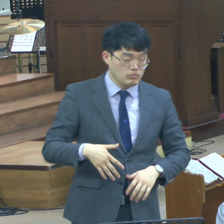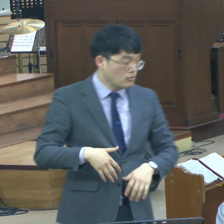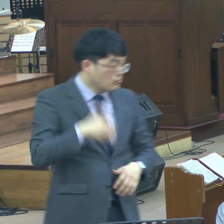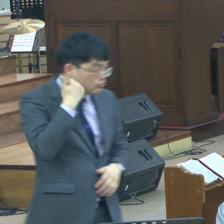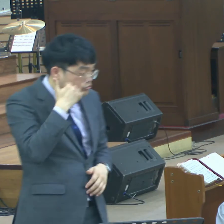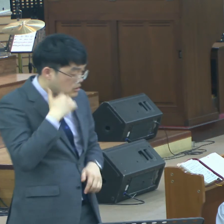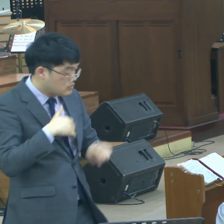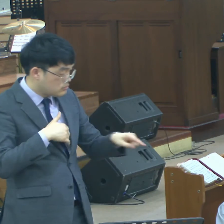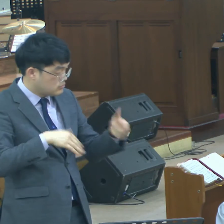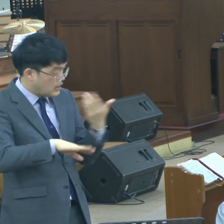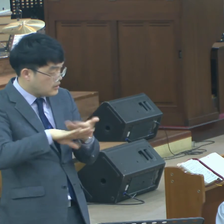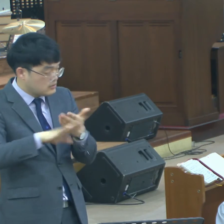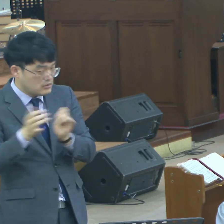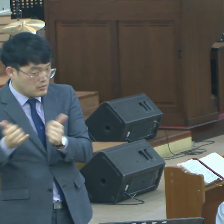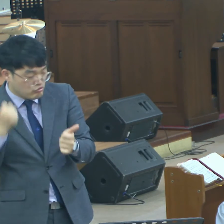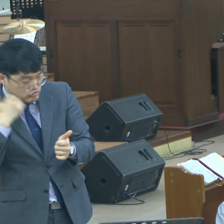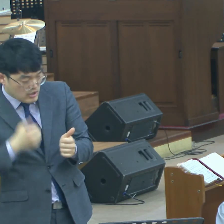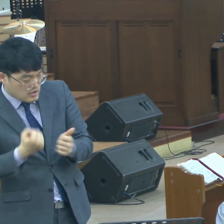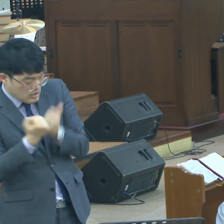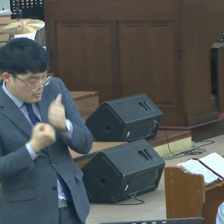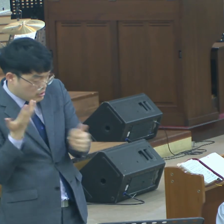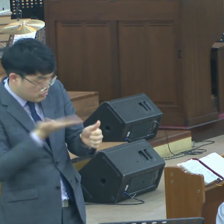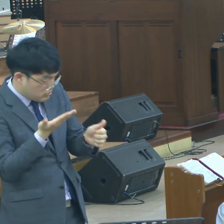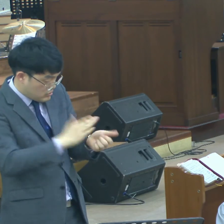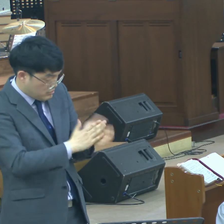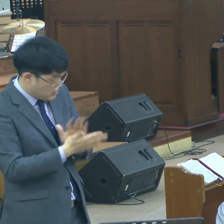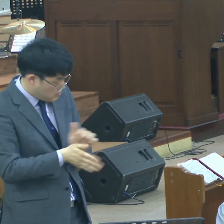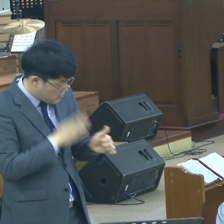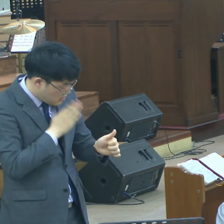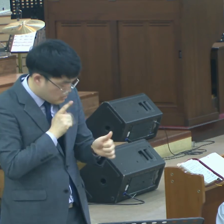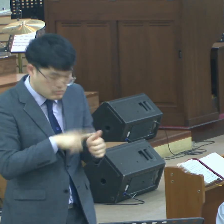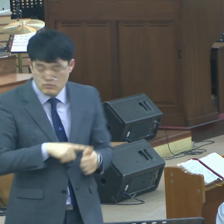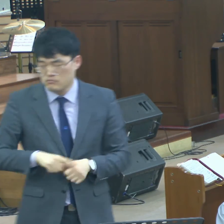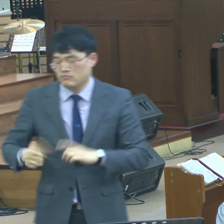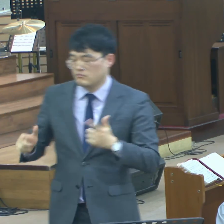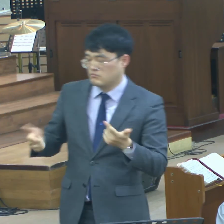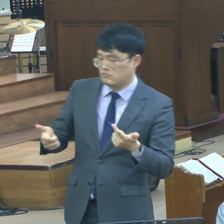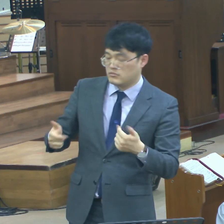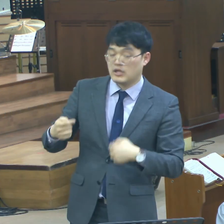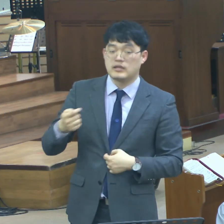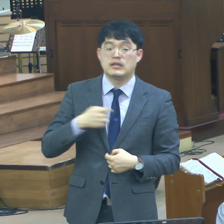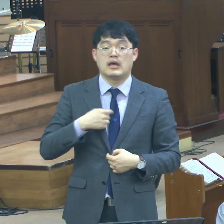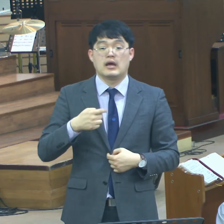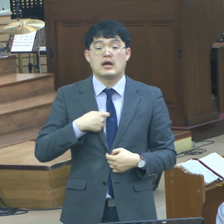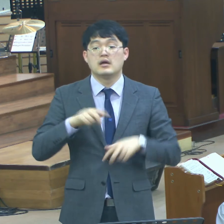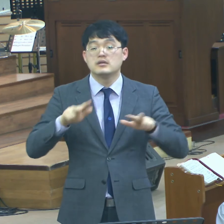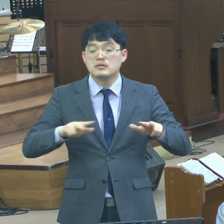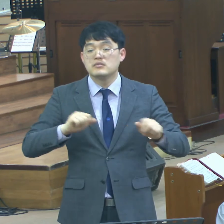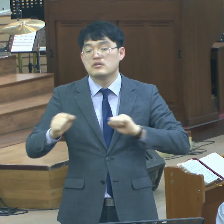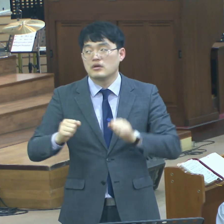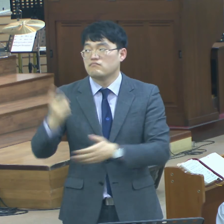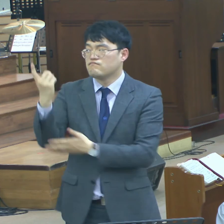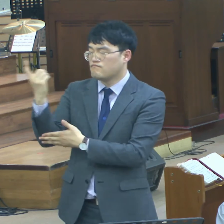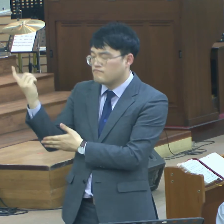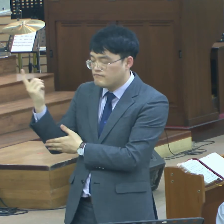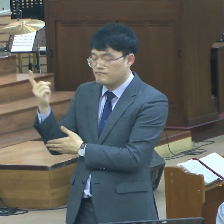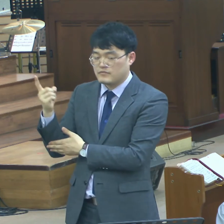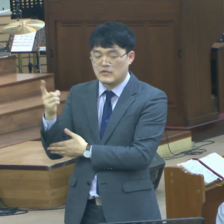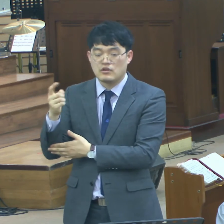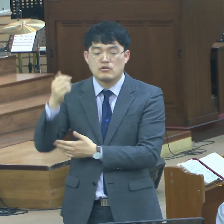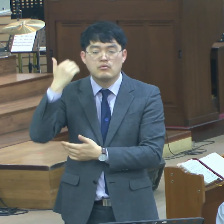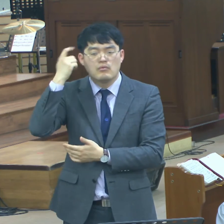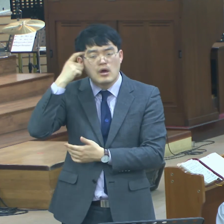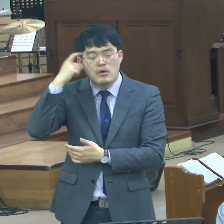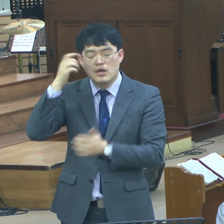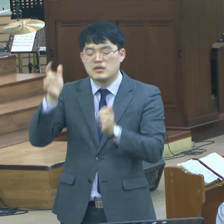아니요. 그런 일은 없었습니다. 그럼 어떻게 그런 일을 할 수 있었습니까? 저를 움직인 것은 예수님이십니다. 예수님이